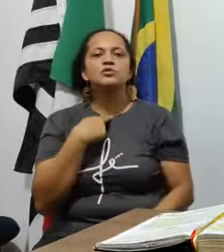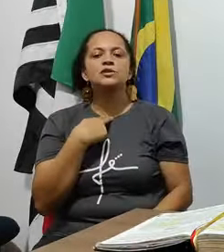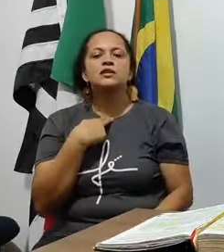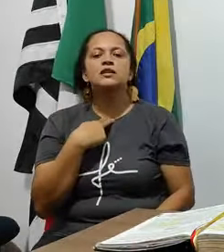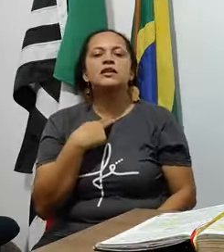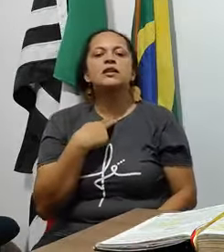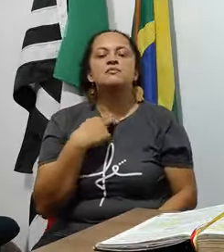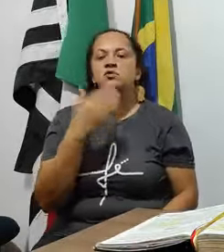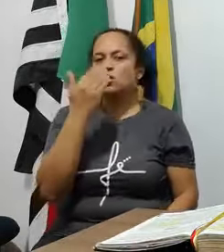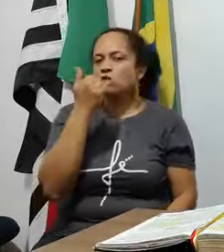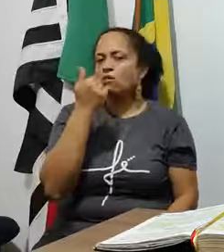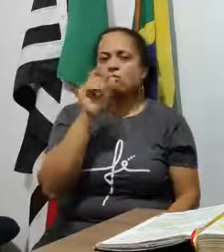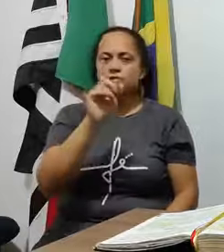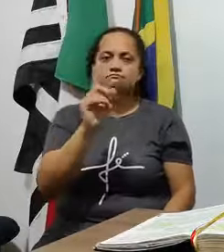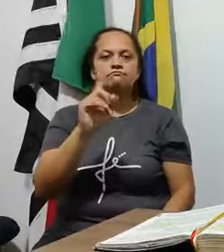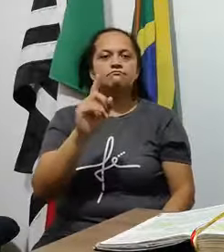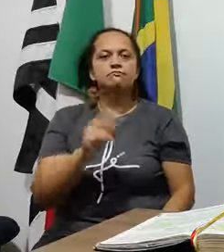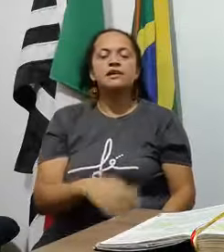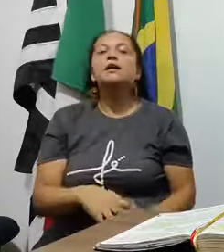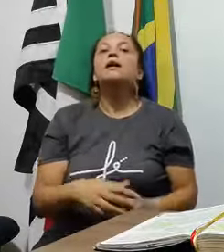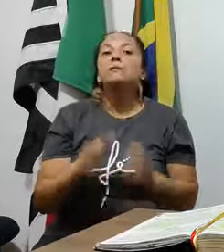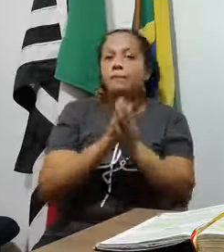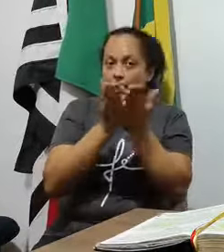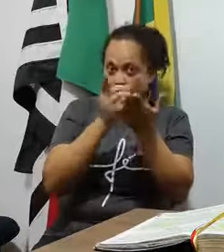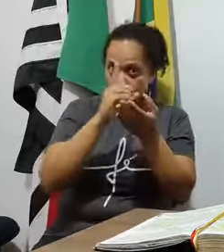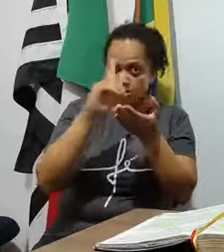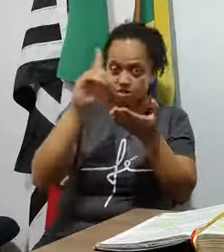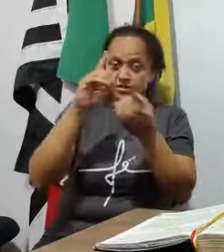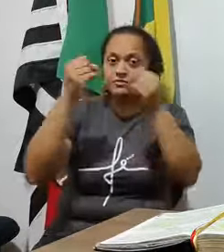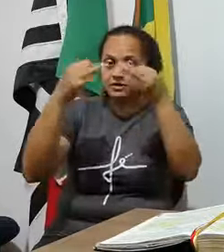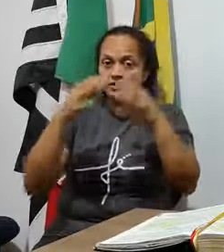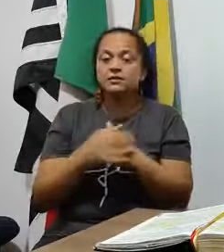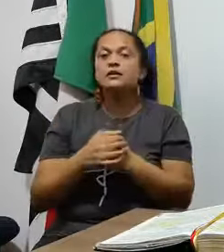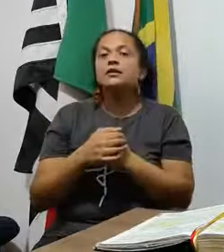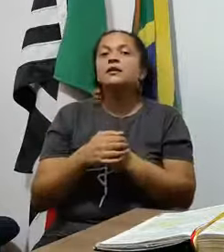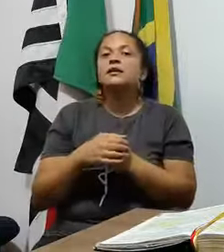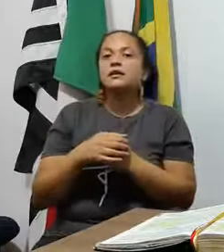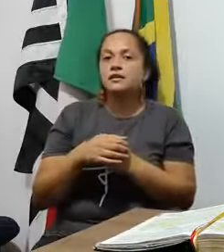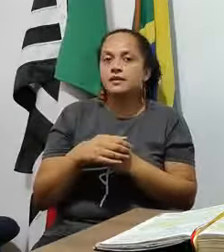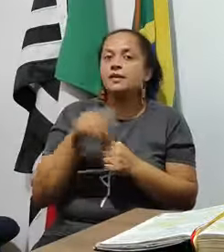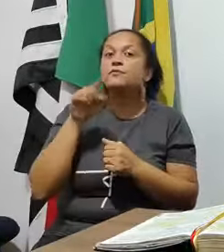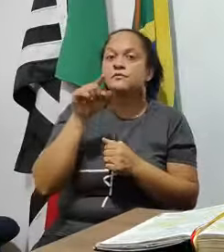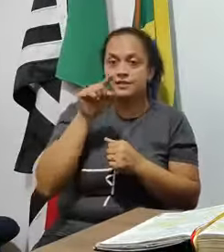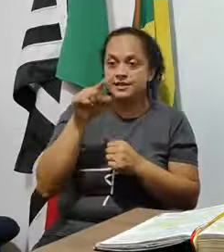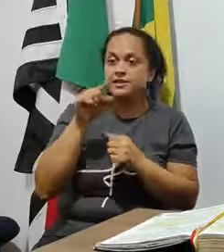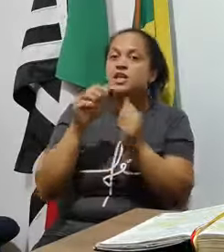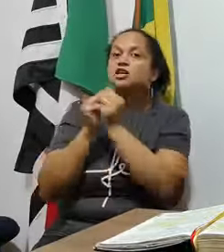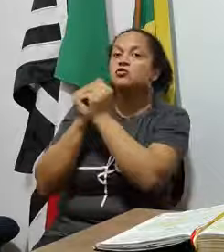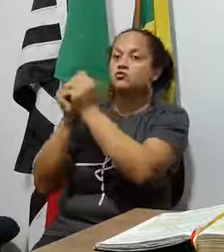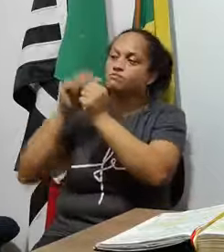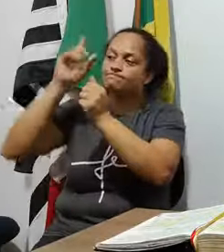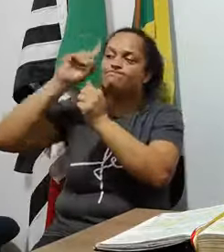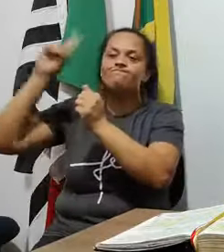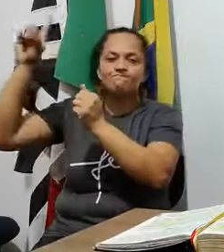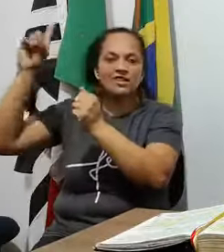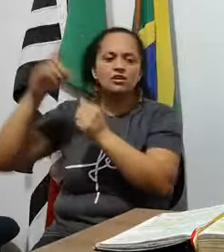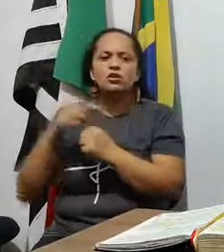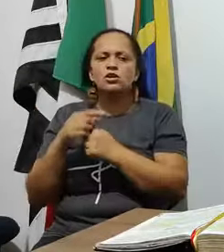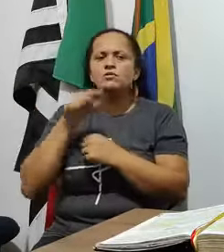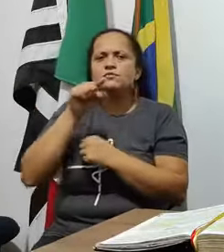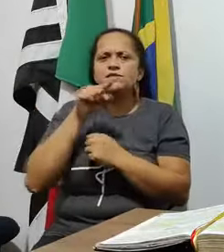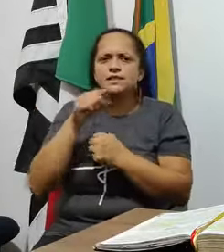diz, sujeitai-vos, portanto, a Deus, Tiago 4,7, mas resisti ao diabo, e ele fugirá